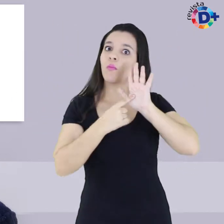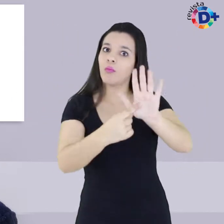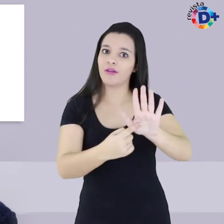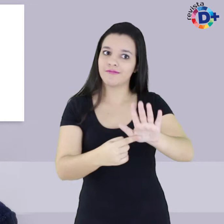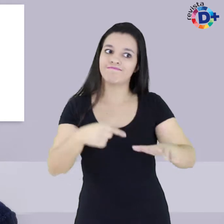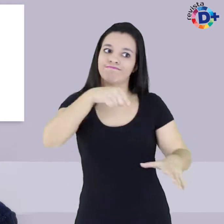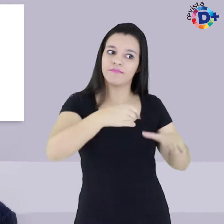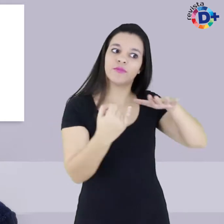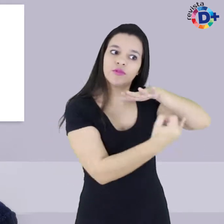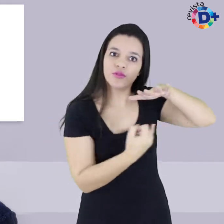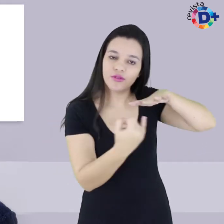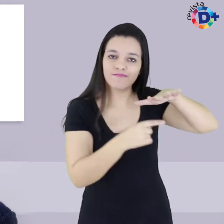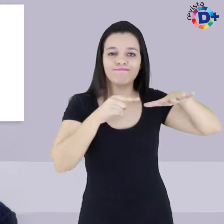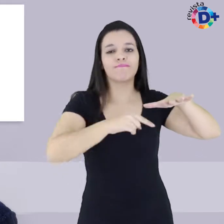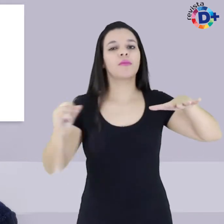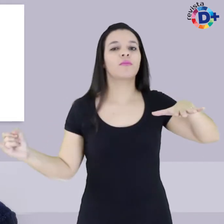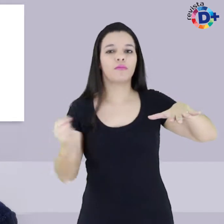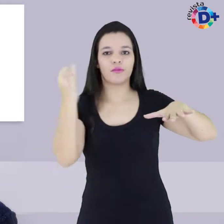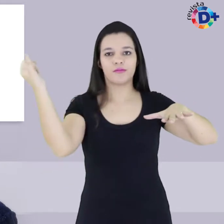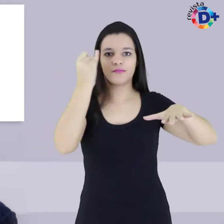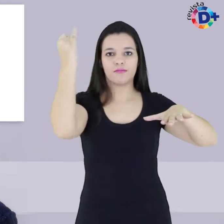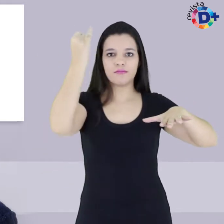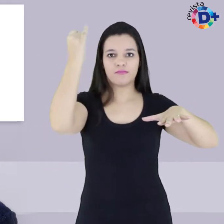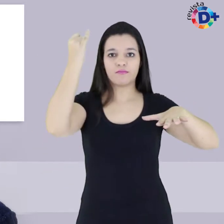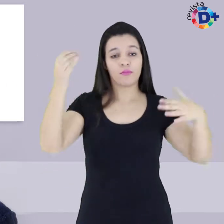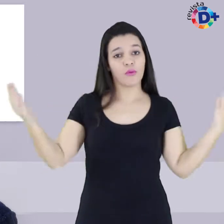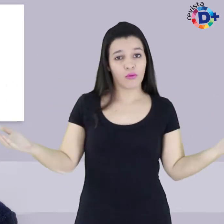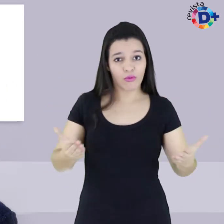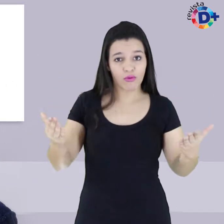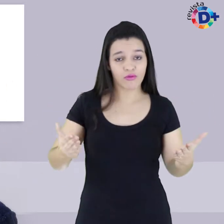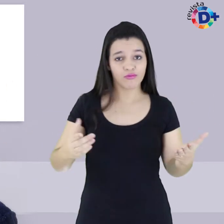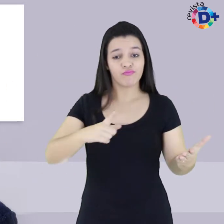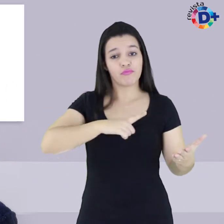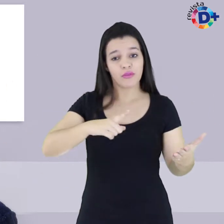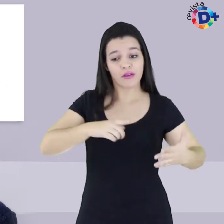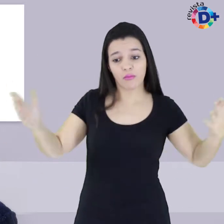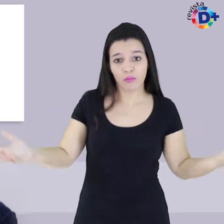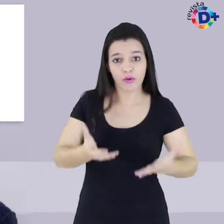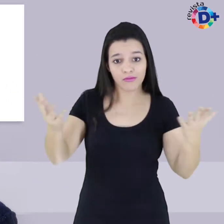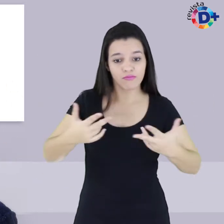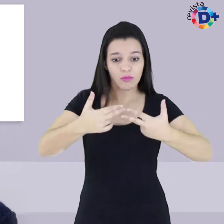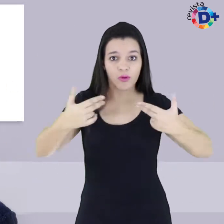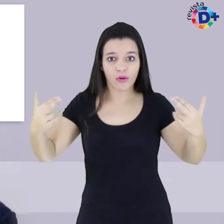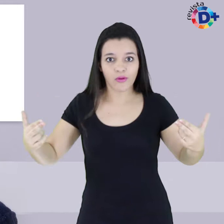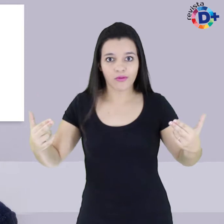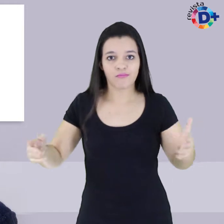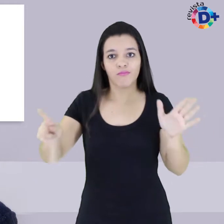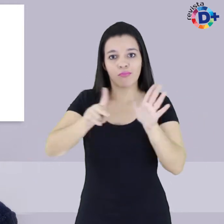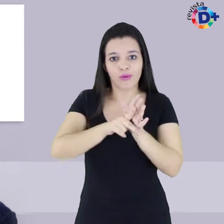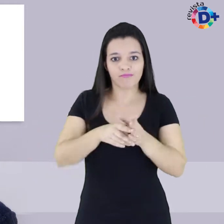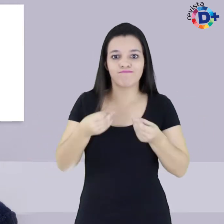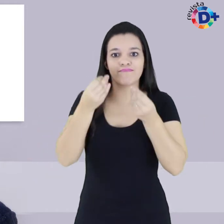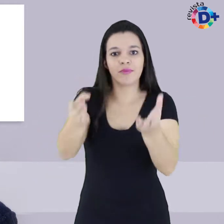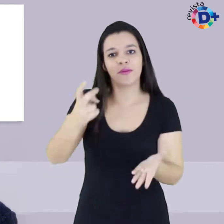Instituto tem, hoje também, na produção cultural de São Paulo, afirma Olga